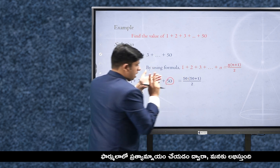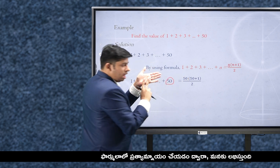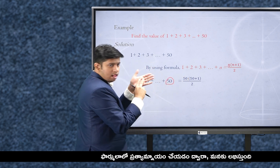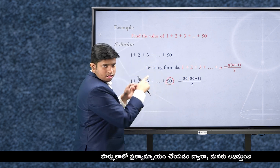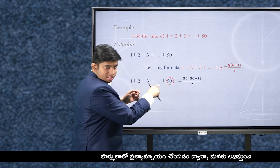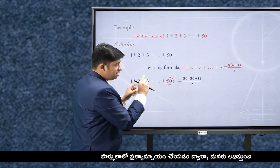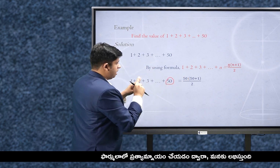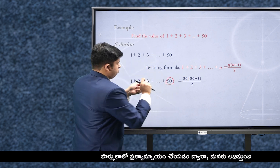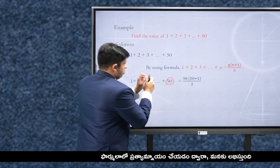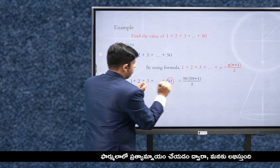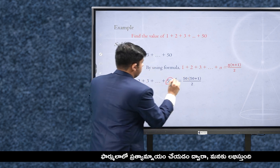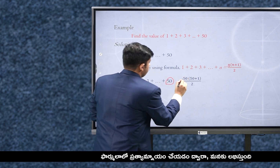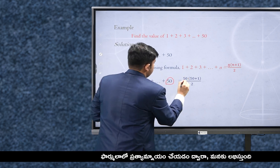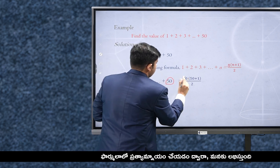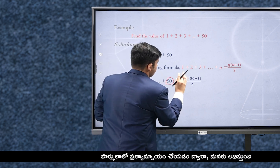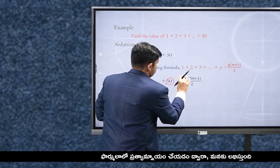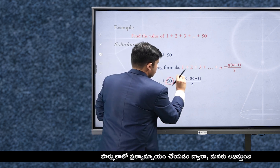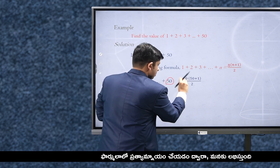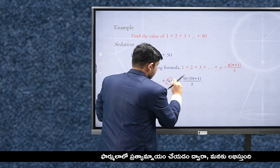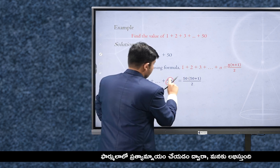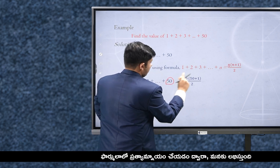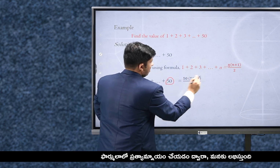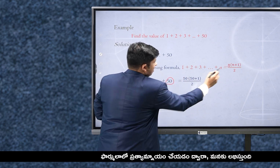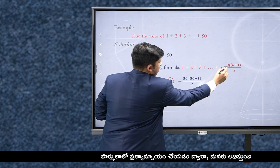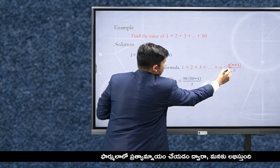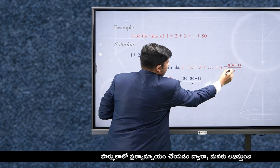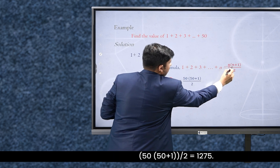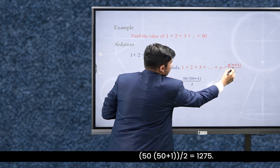ఫార్ములాలో ప్రత్యామ్నాయం చేయడం ద్వారా మనకు లభిస్తుంది